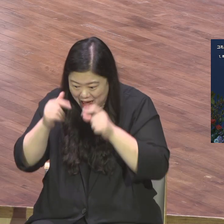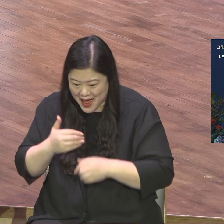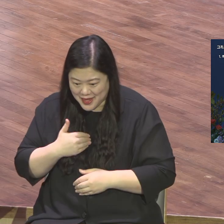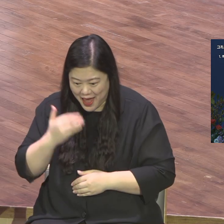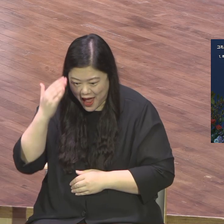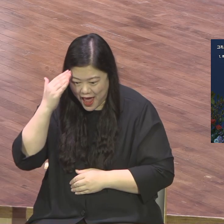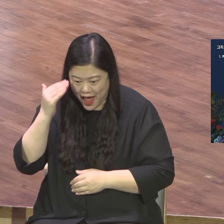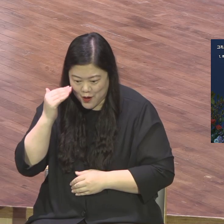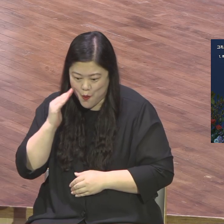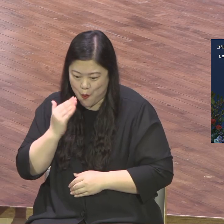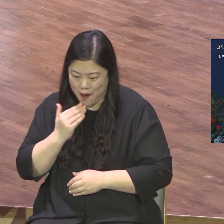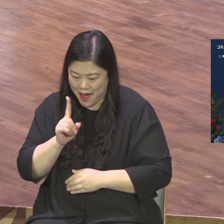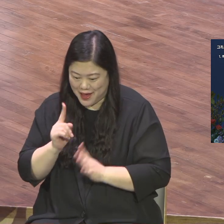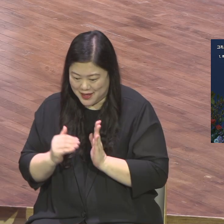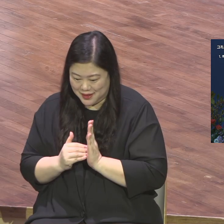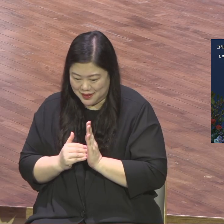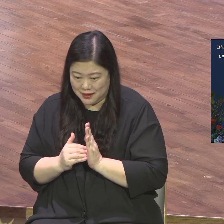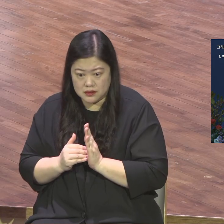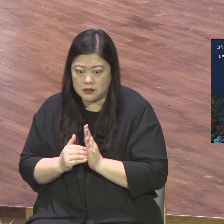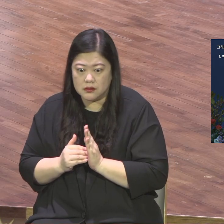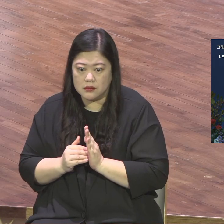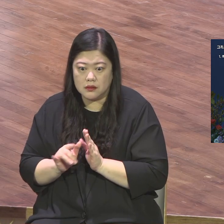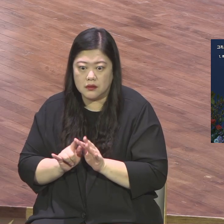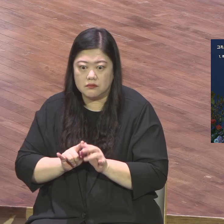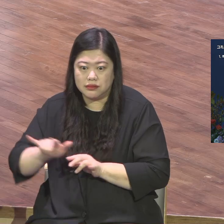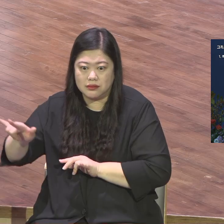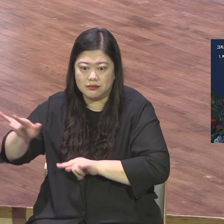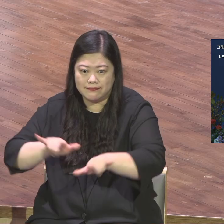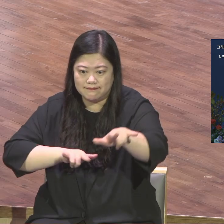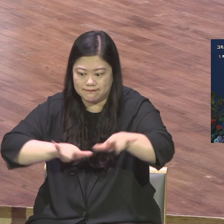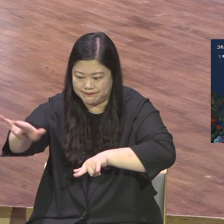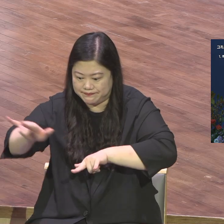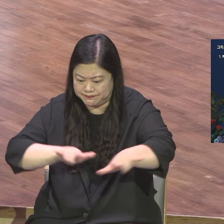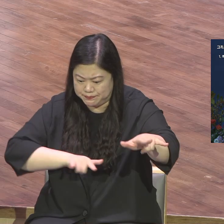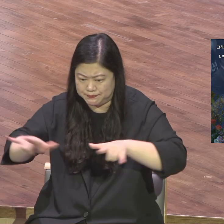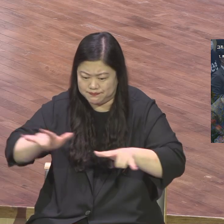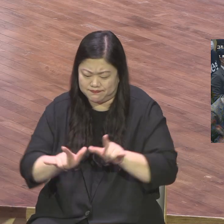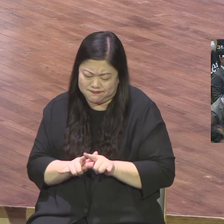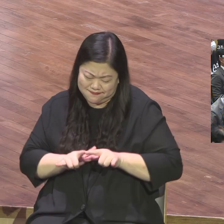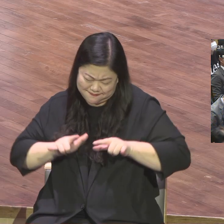구원받은 길이 없는 전도의 미련한 방법으로 하나님 구원하기로 작정했다.